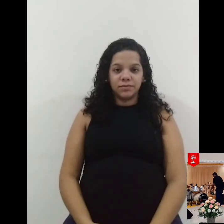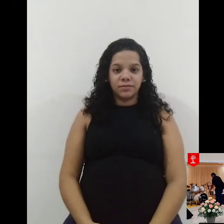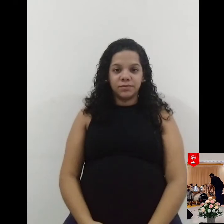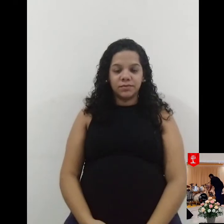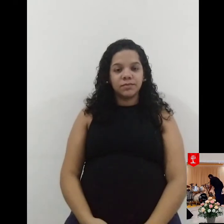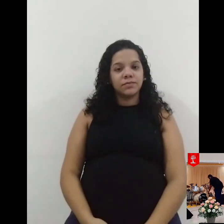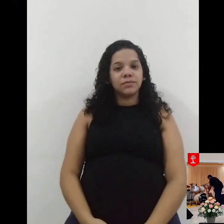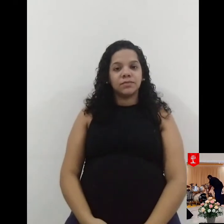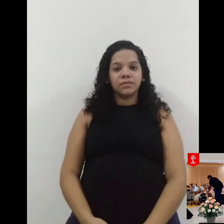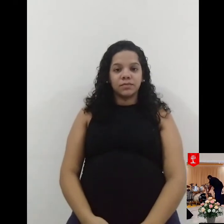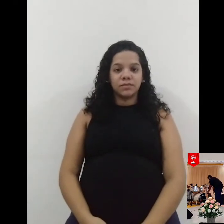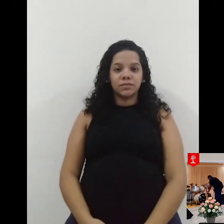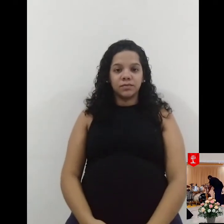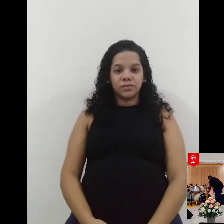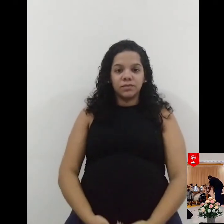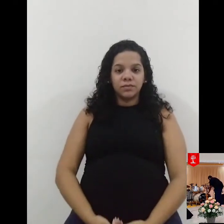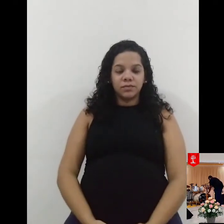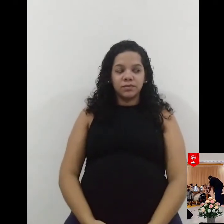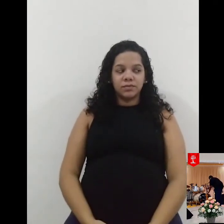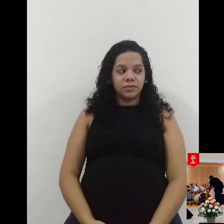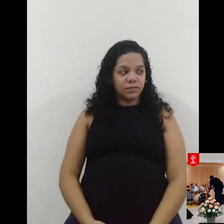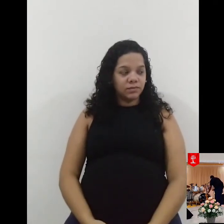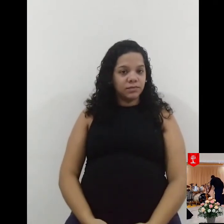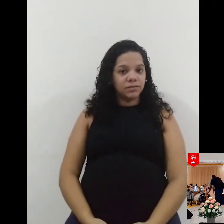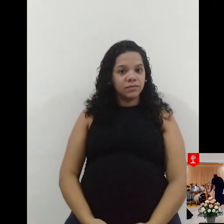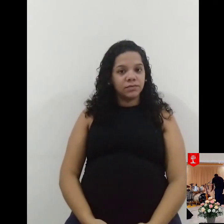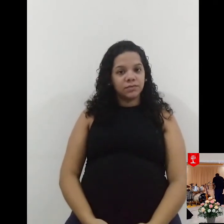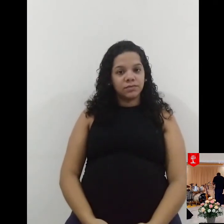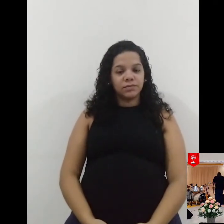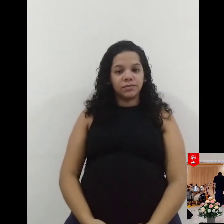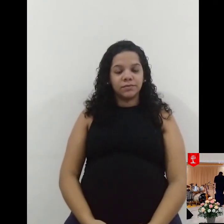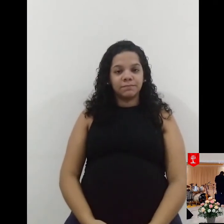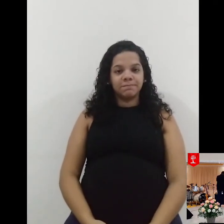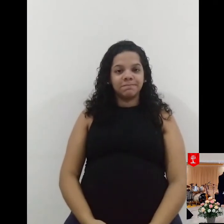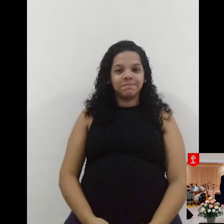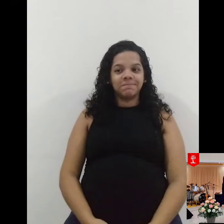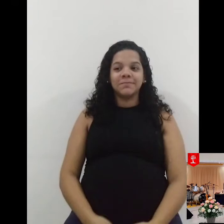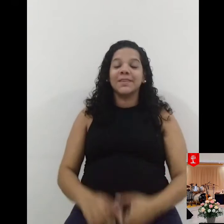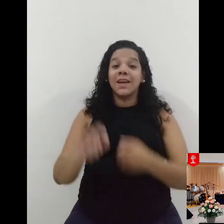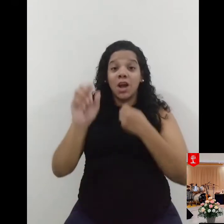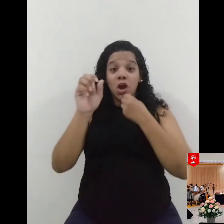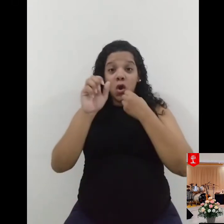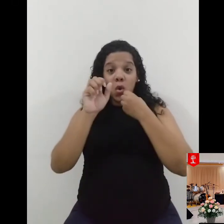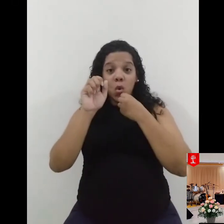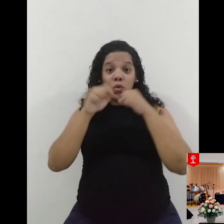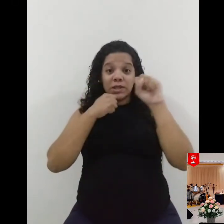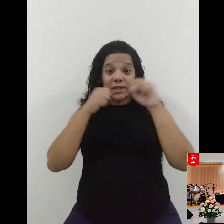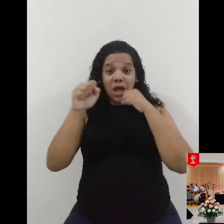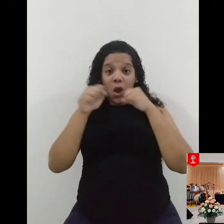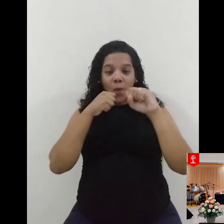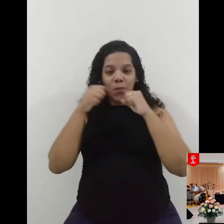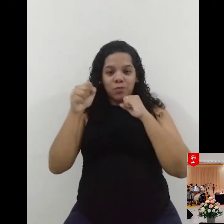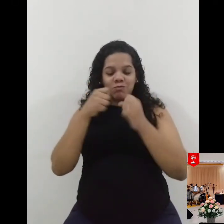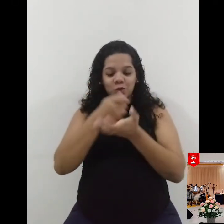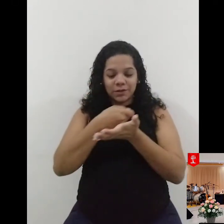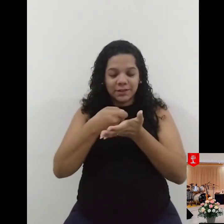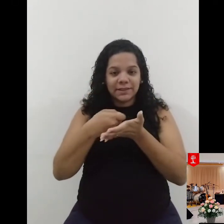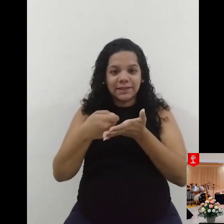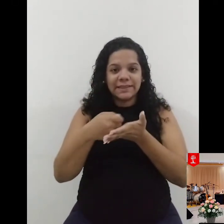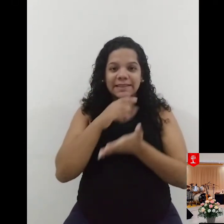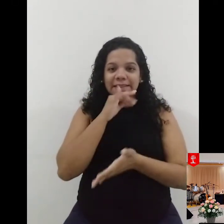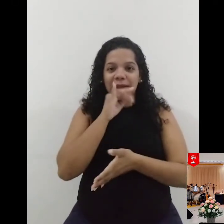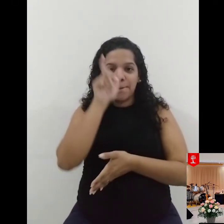Onipotente descansará. Há de fato uma segurança naquele